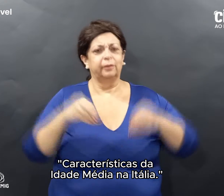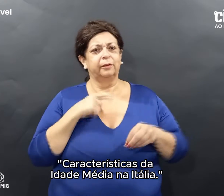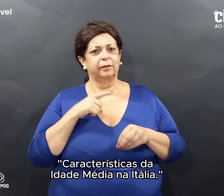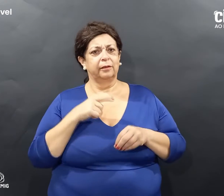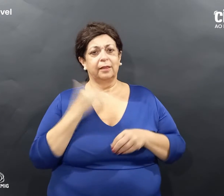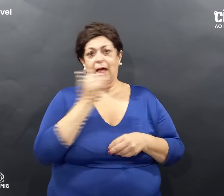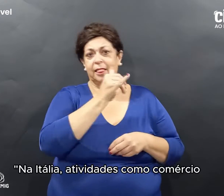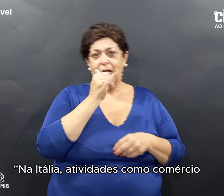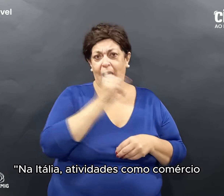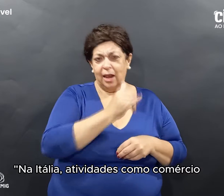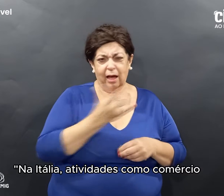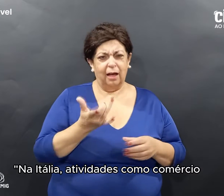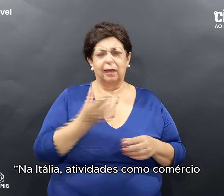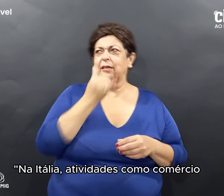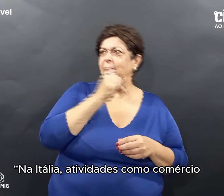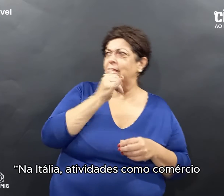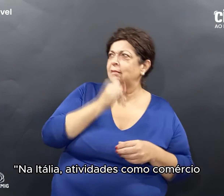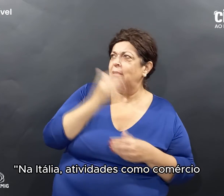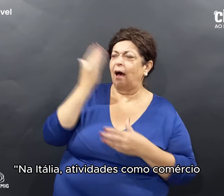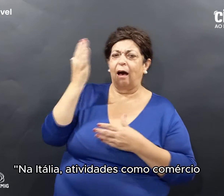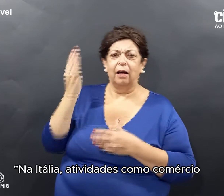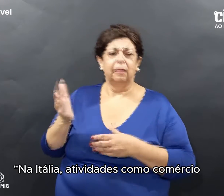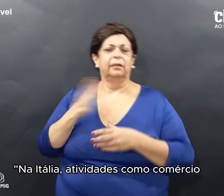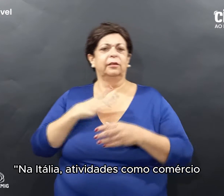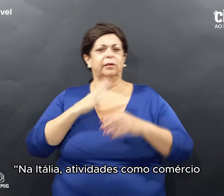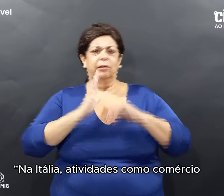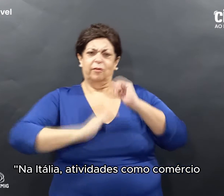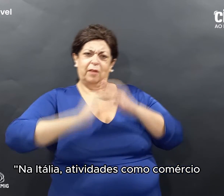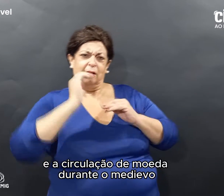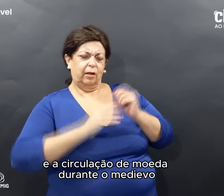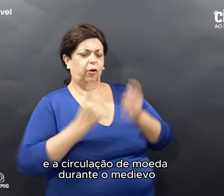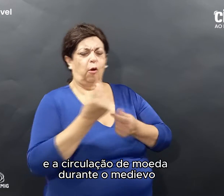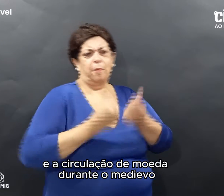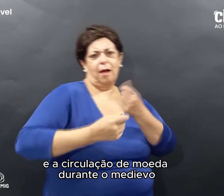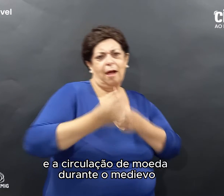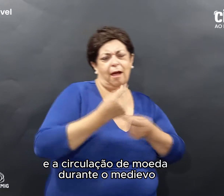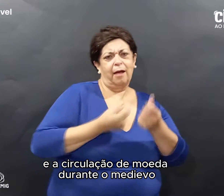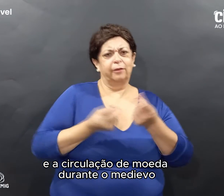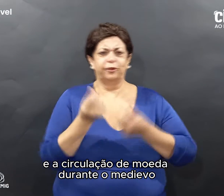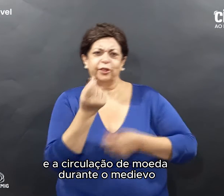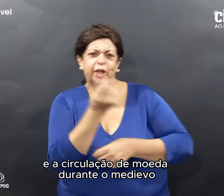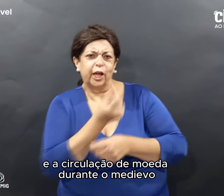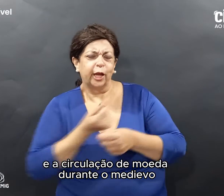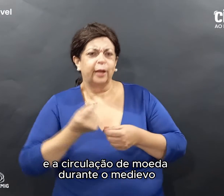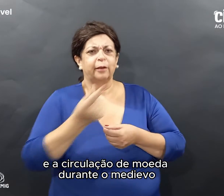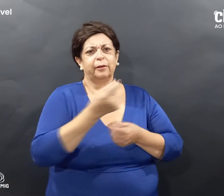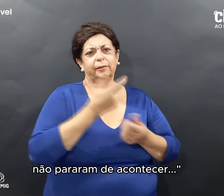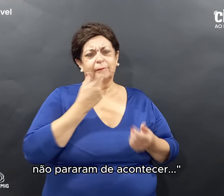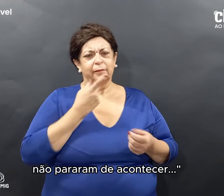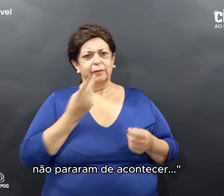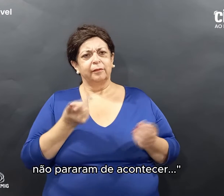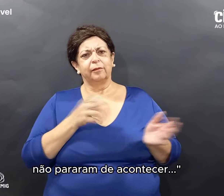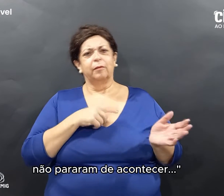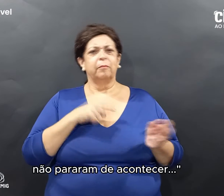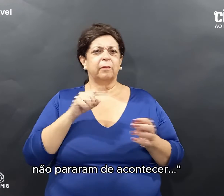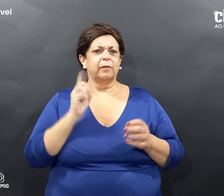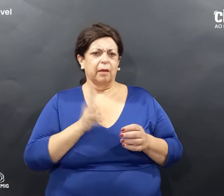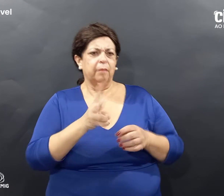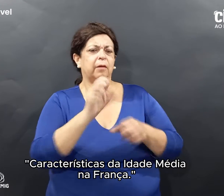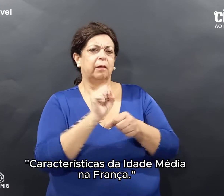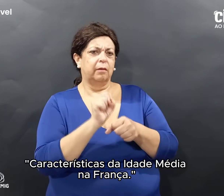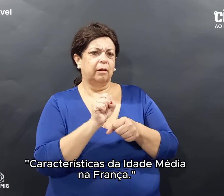na Itália. Na Itália, atividades como o comércio, a circulação de moeda durante o medievo não pararam de